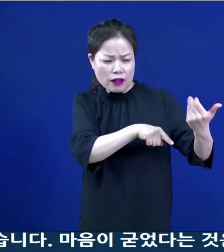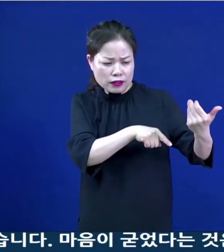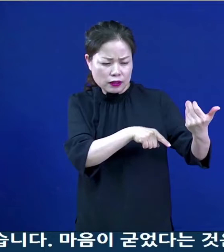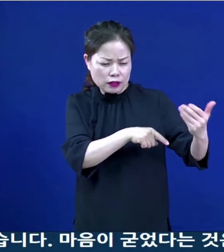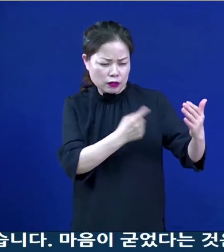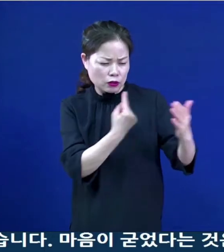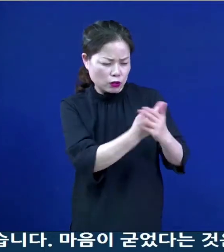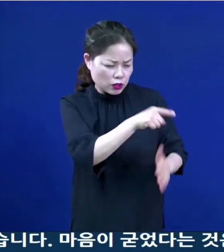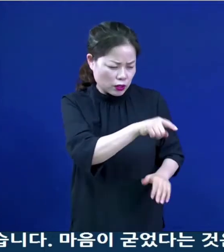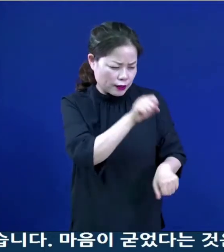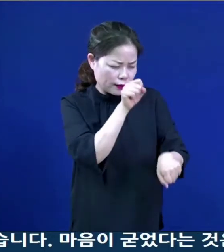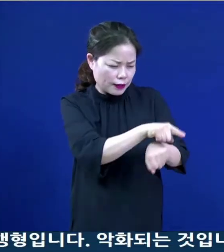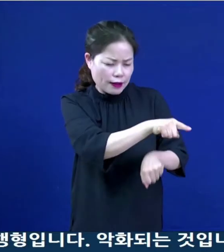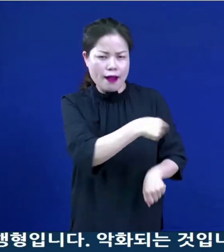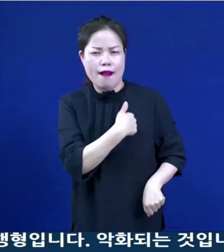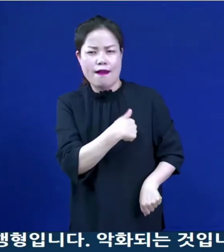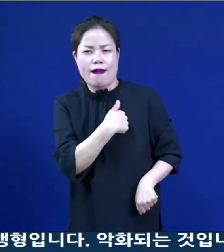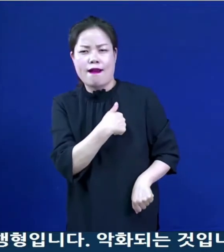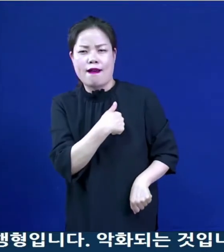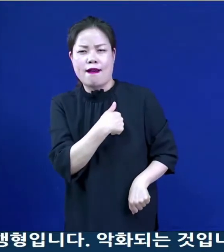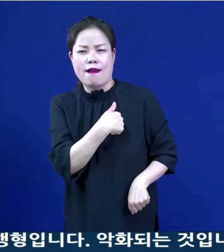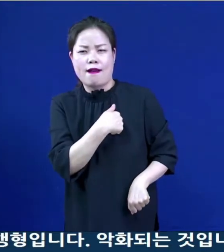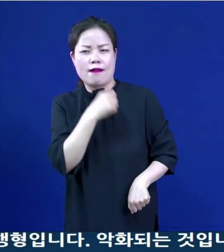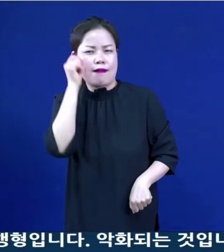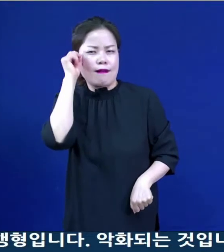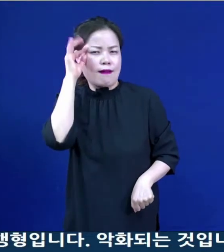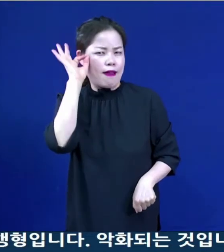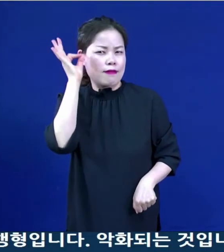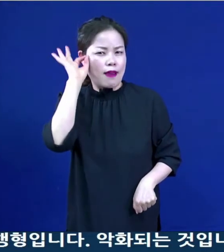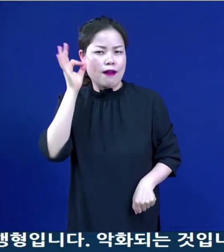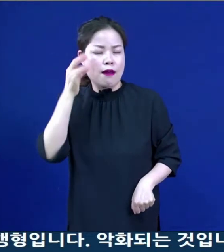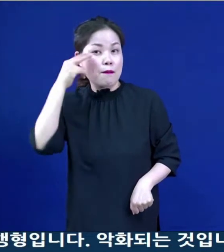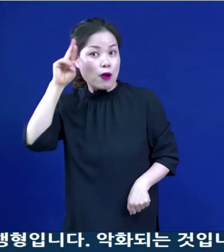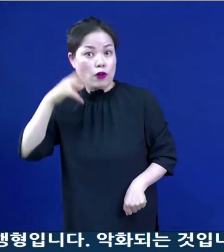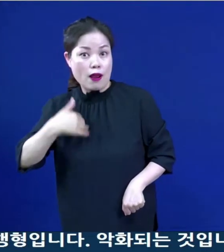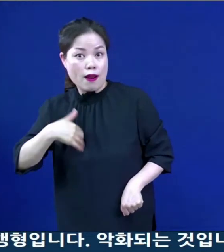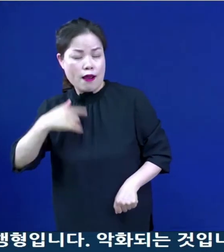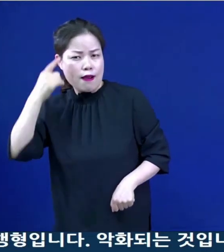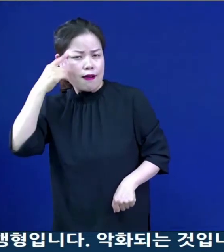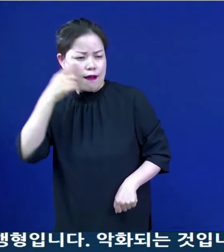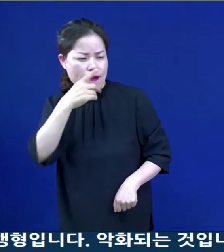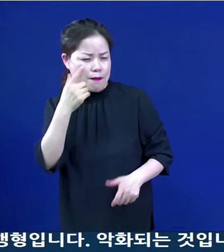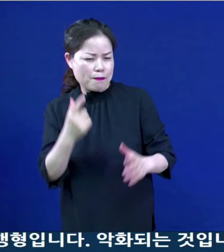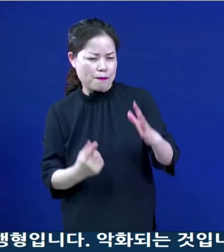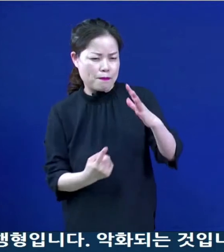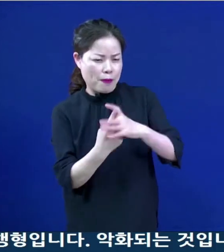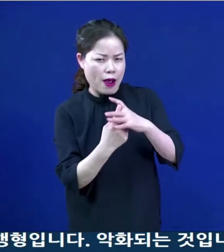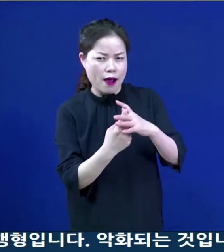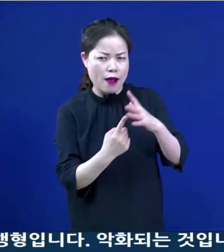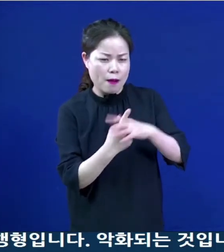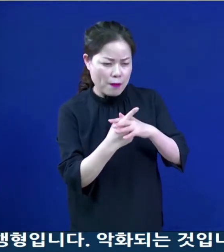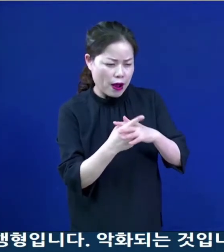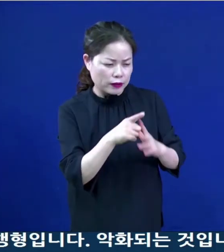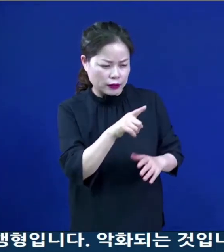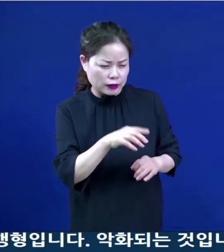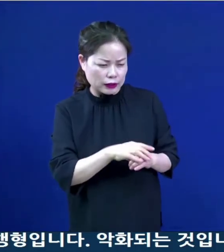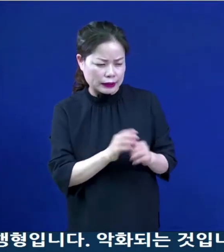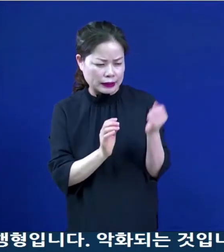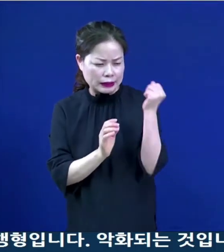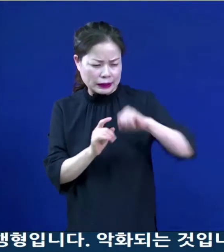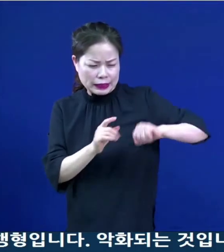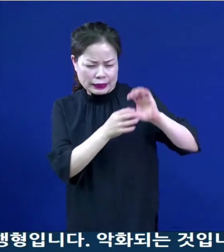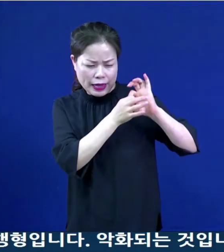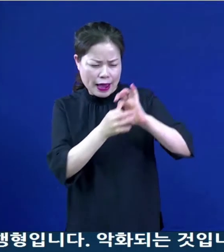속성을 쫙 이해할 수 있는 영안이 있었던 것 같아요. 그러니까 반대하는 사람들이 누그러질 기미가 안